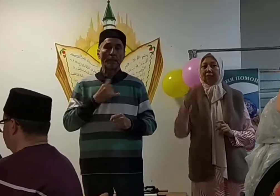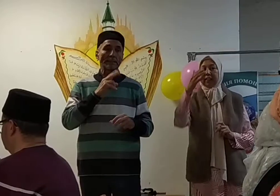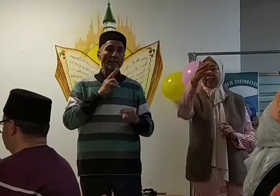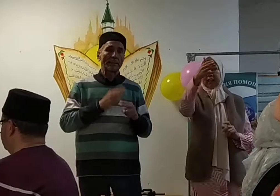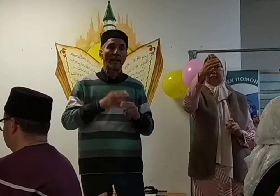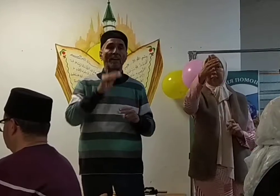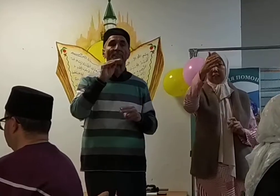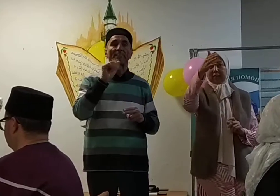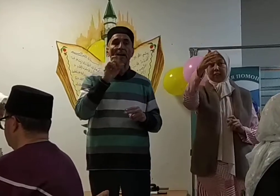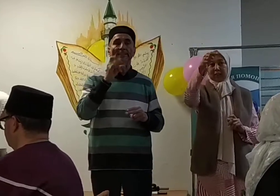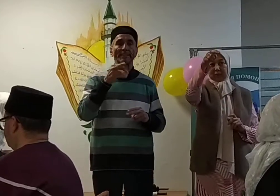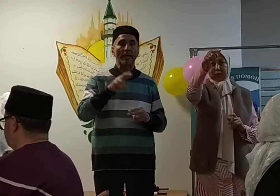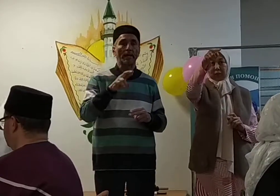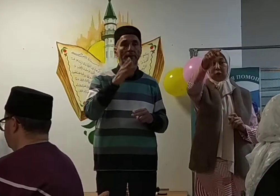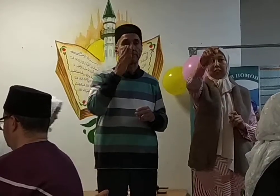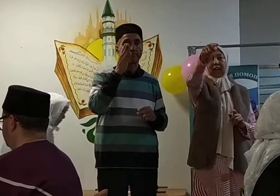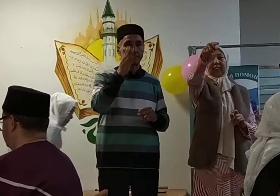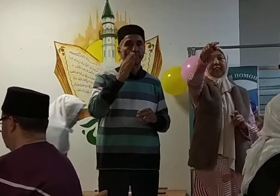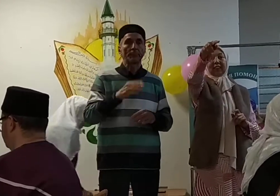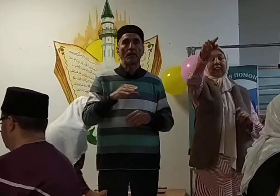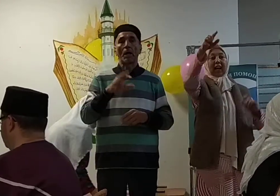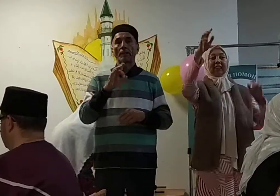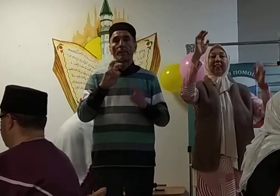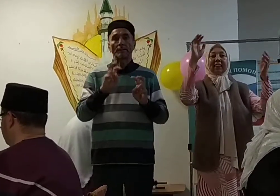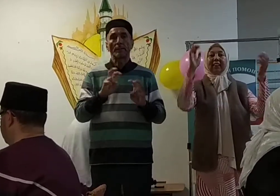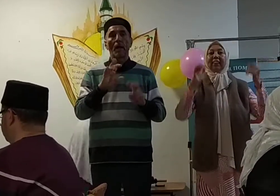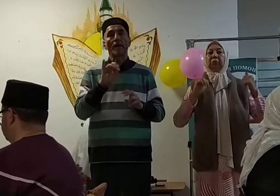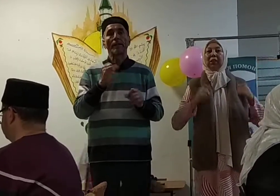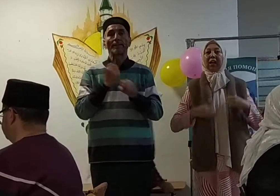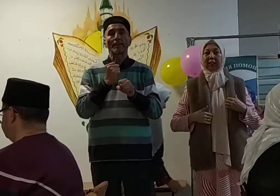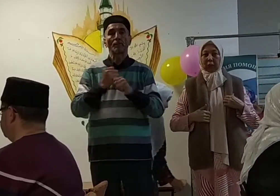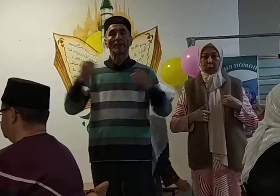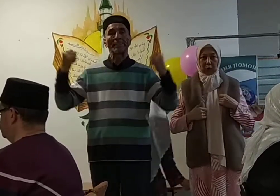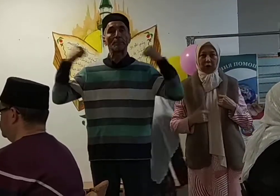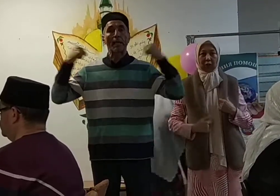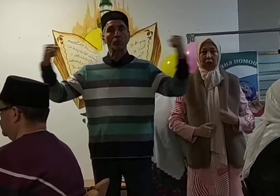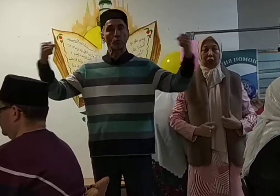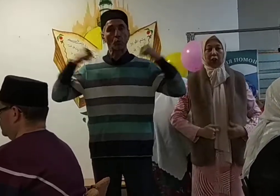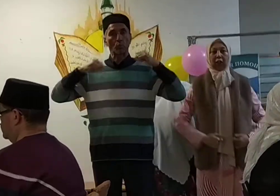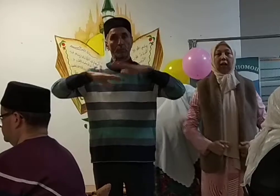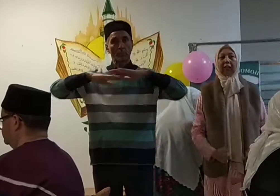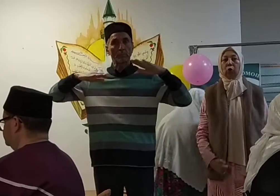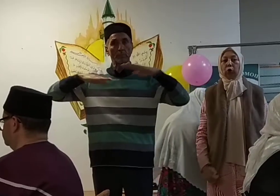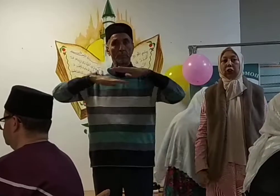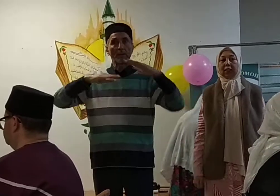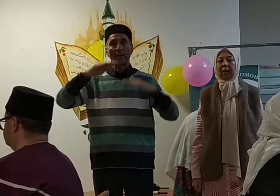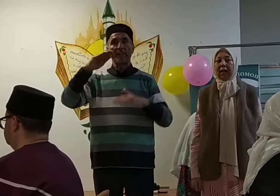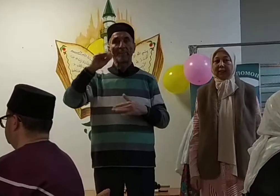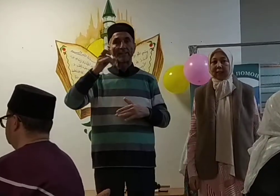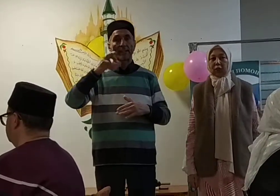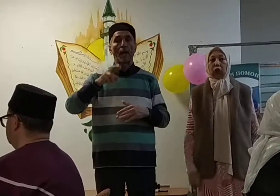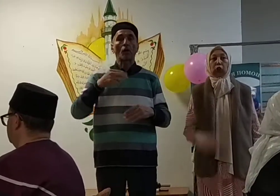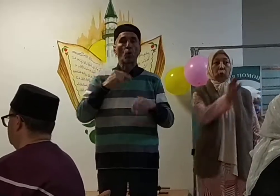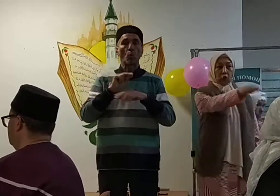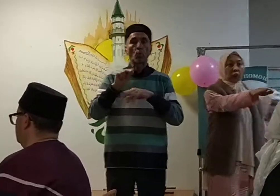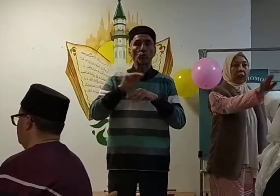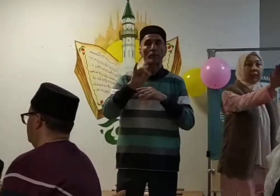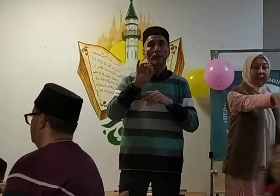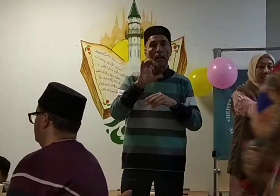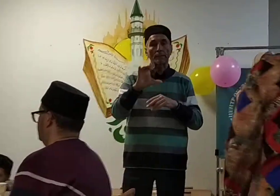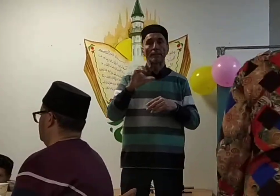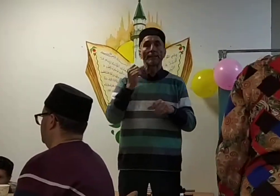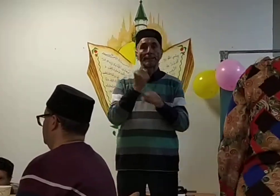сестра Фания, вот она сидит, она делает гимнастику. И она учит нас